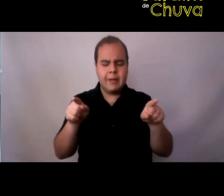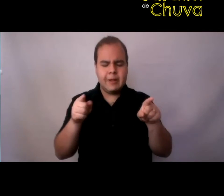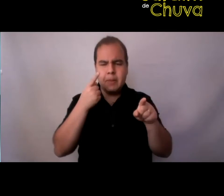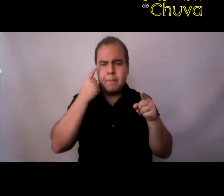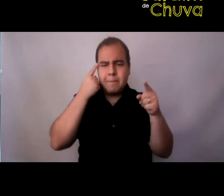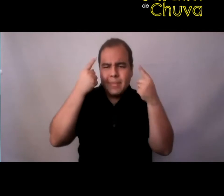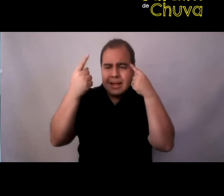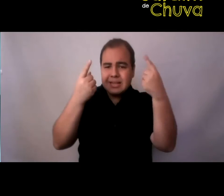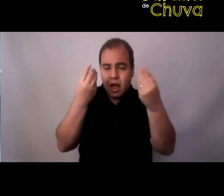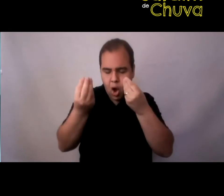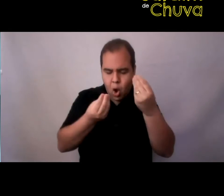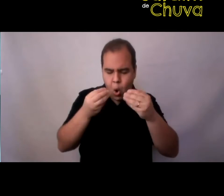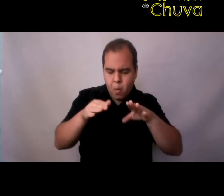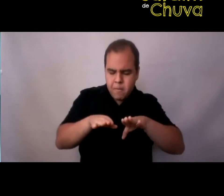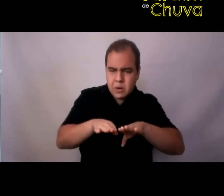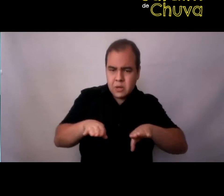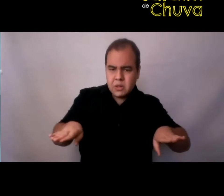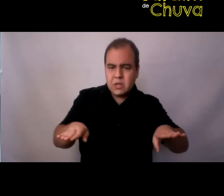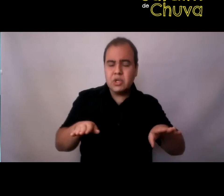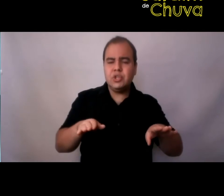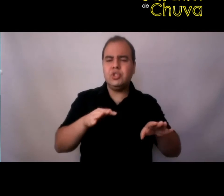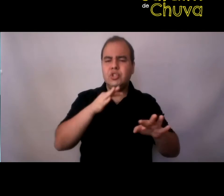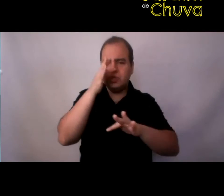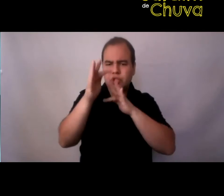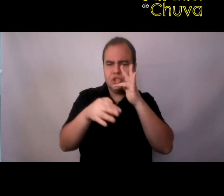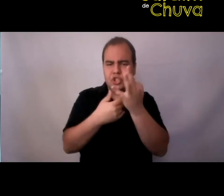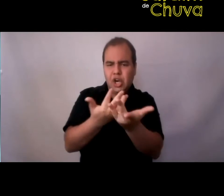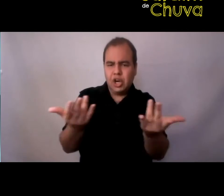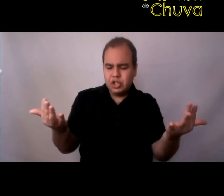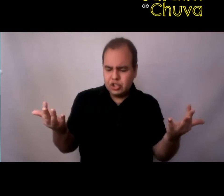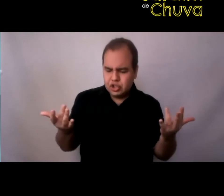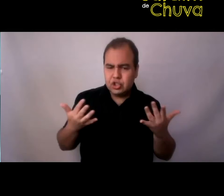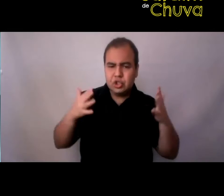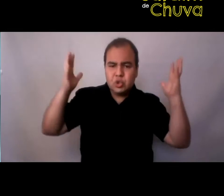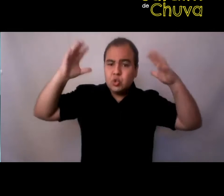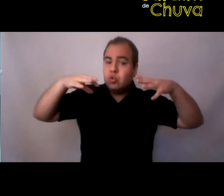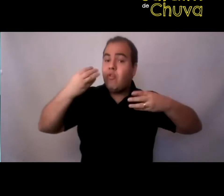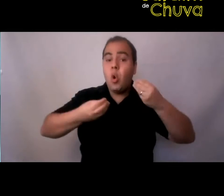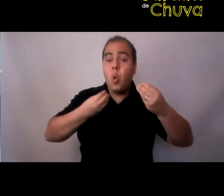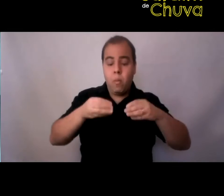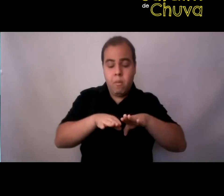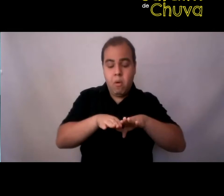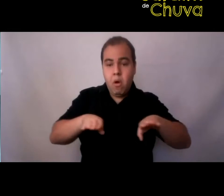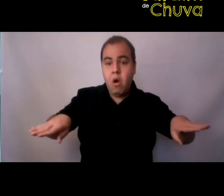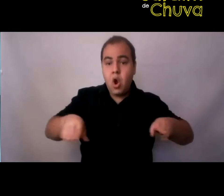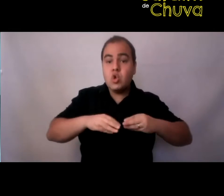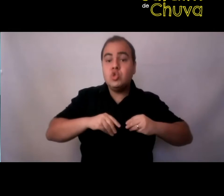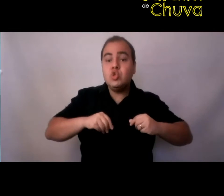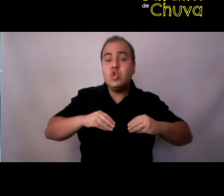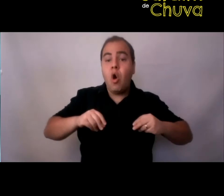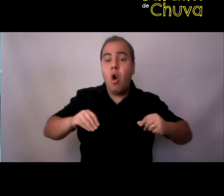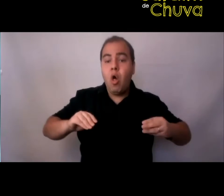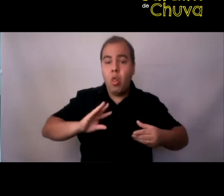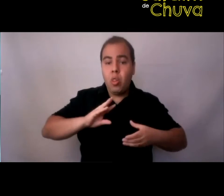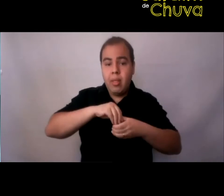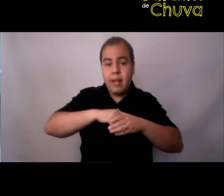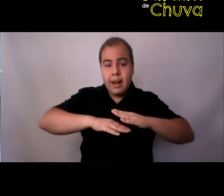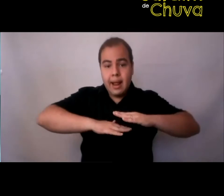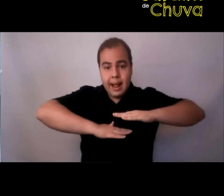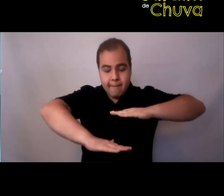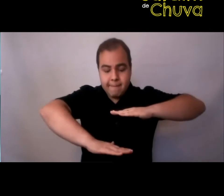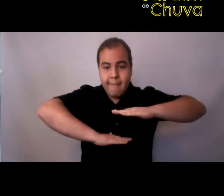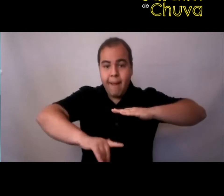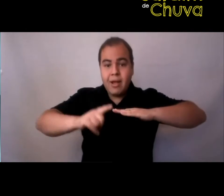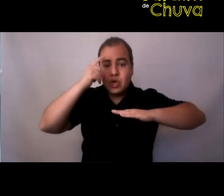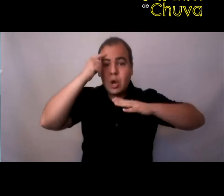jardim de chuva, é o tipo de solo que eu tenho embaixo no lugar, no lugar onde eu estou imaginando